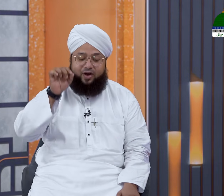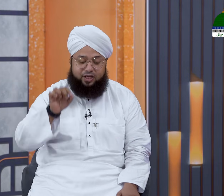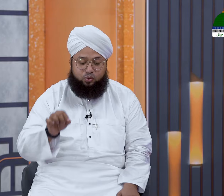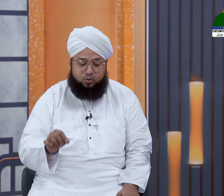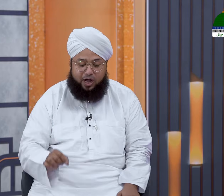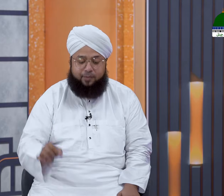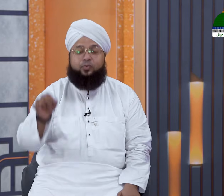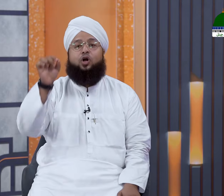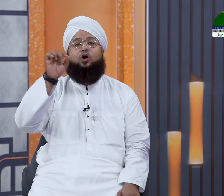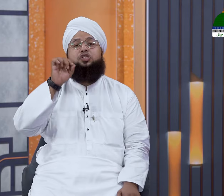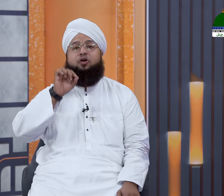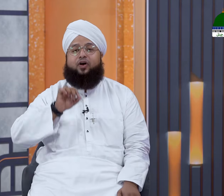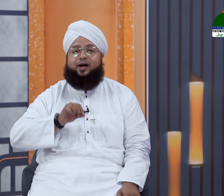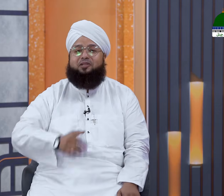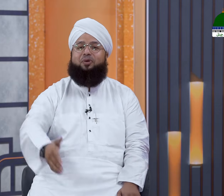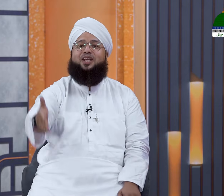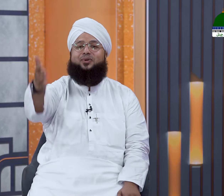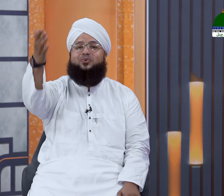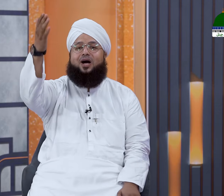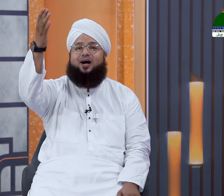گواہی دوں گا اور شفاعت بھی کروں گا۔